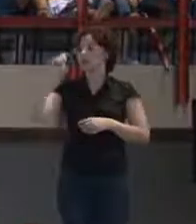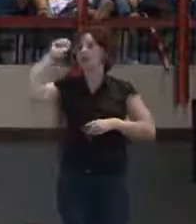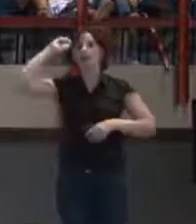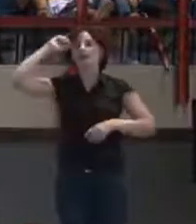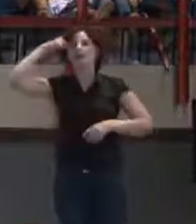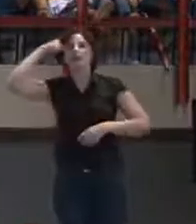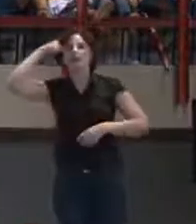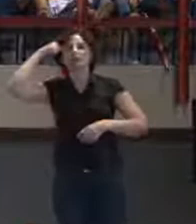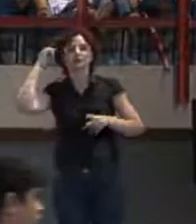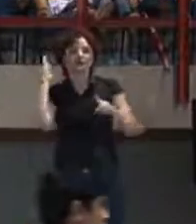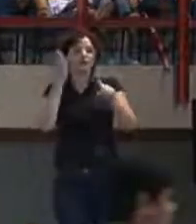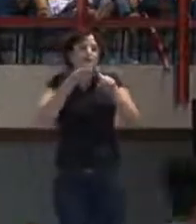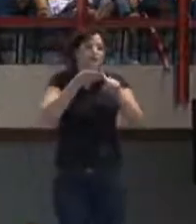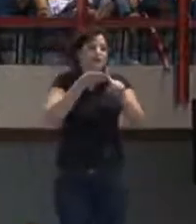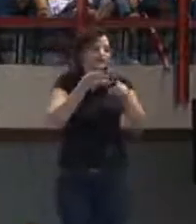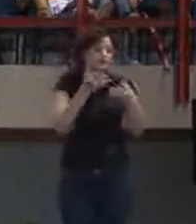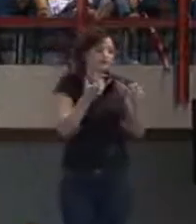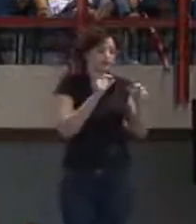no Brasil?